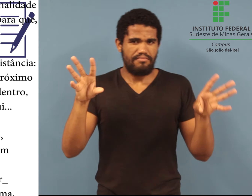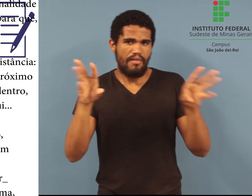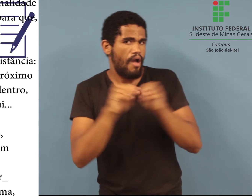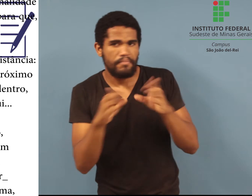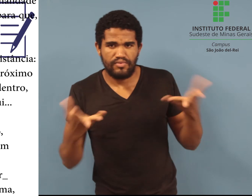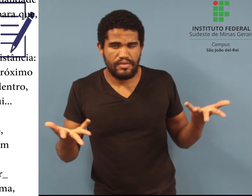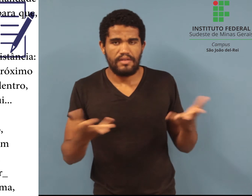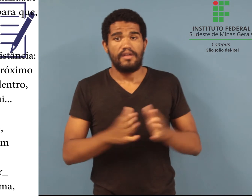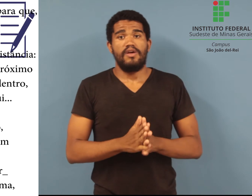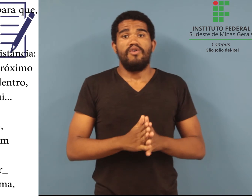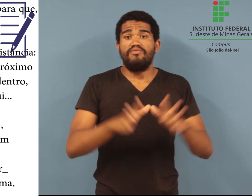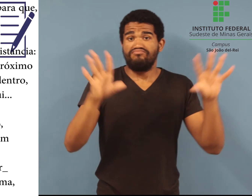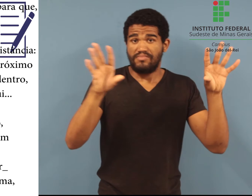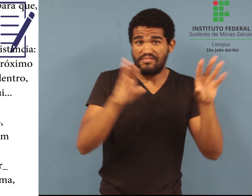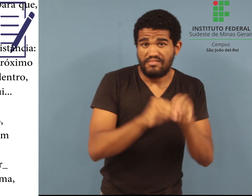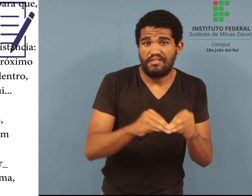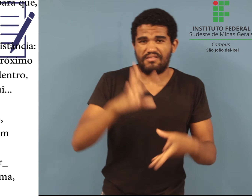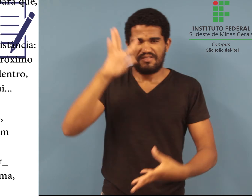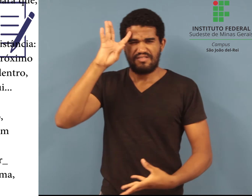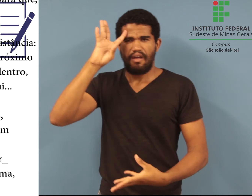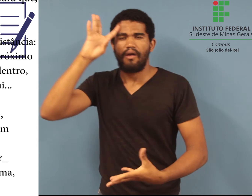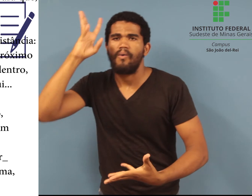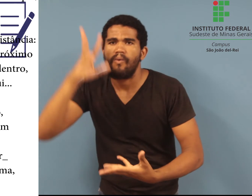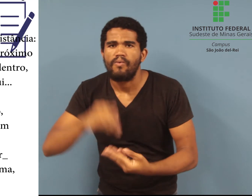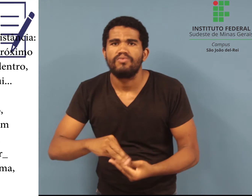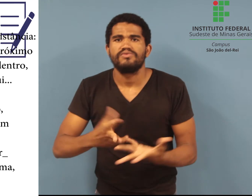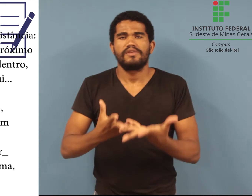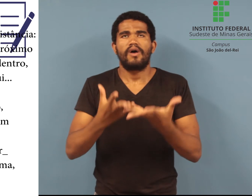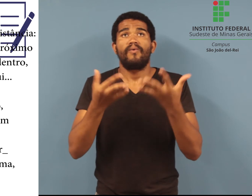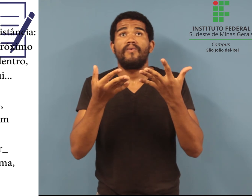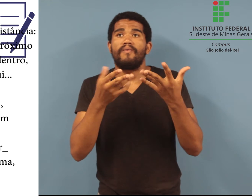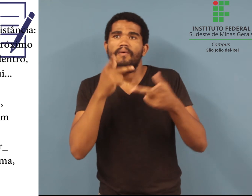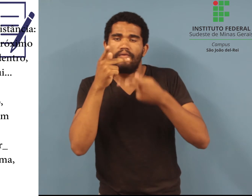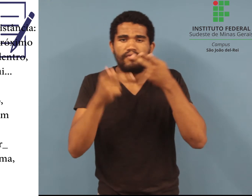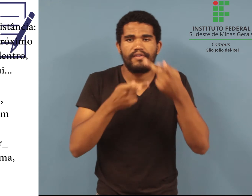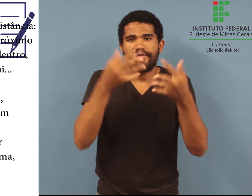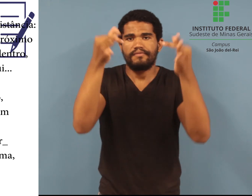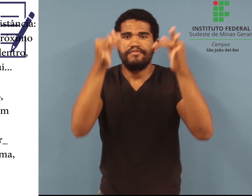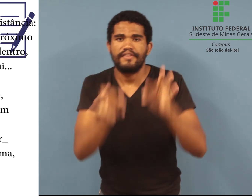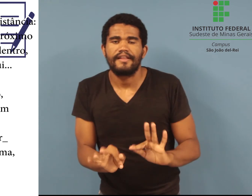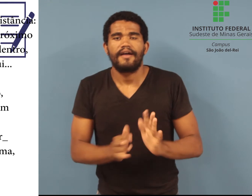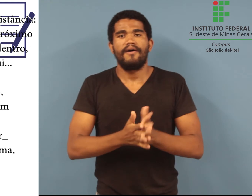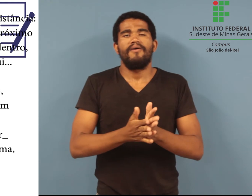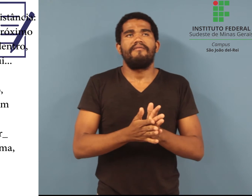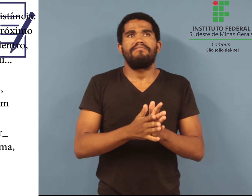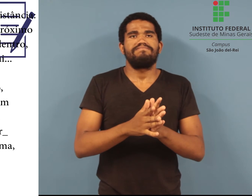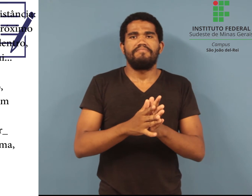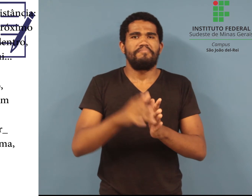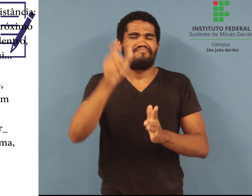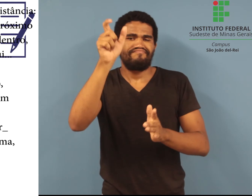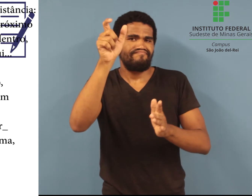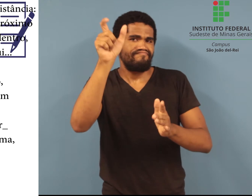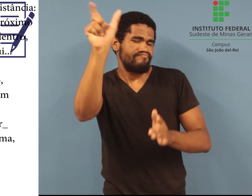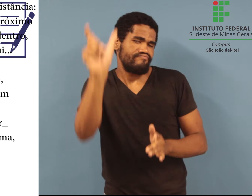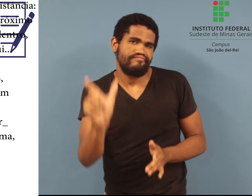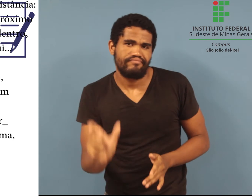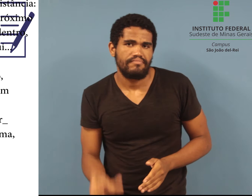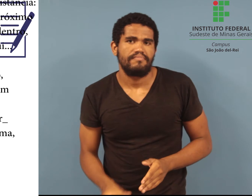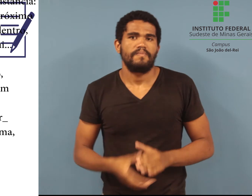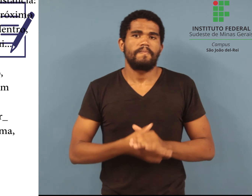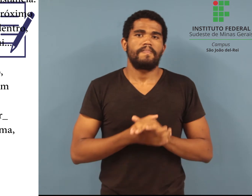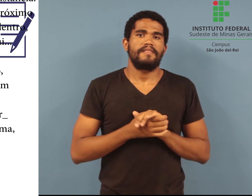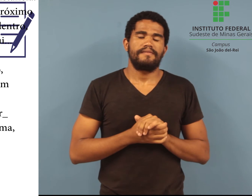Em suma, em síntese, em conclusão, enfim, em resumo, portanto, assim, dessa forma, dessa maneira.